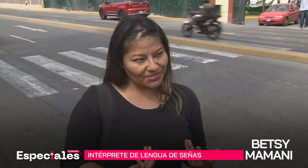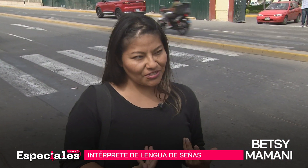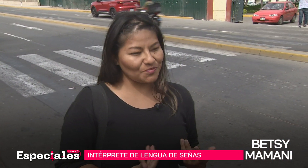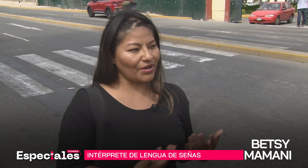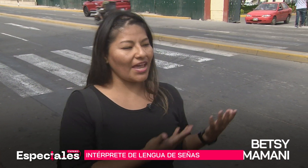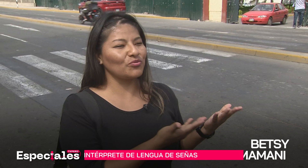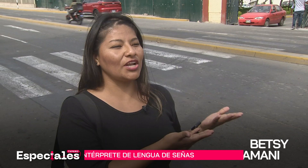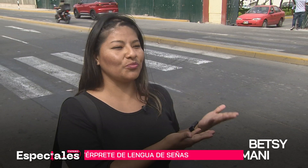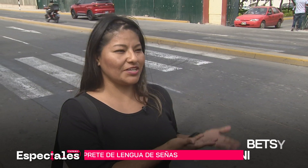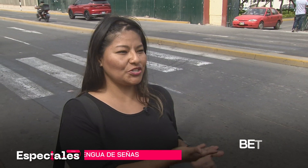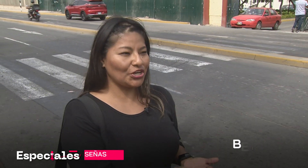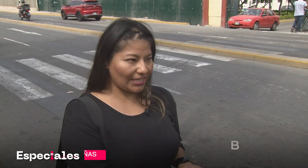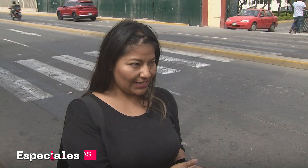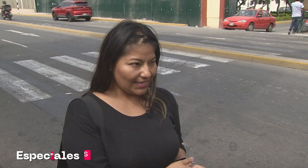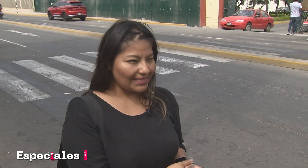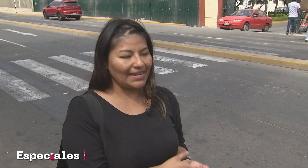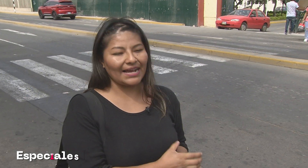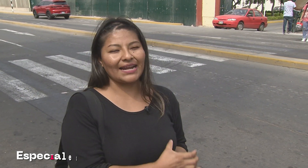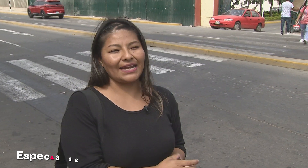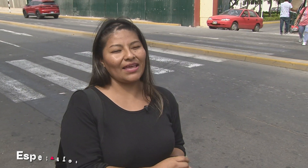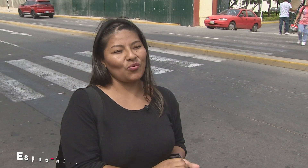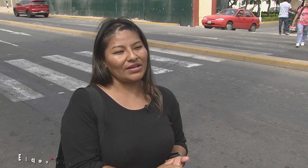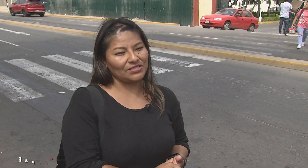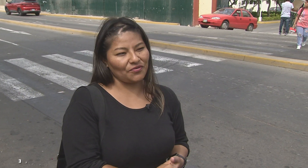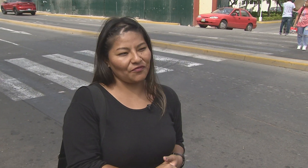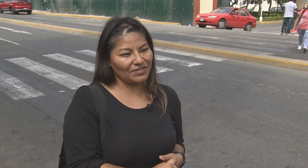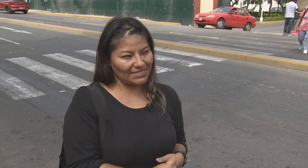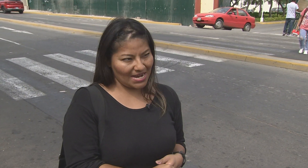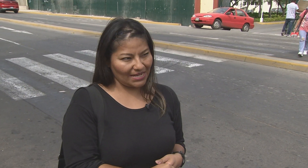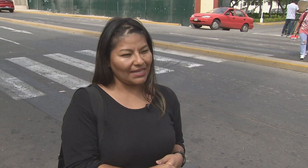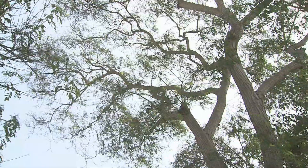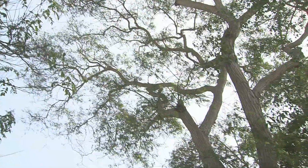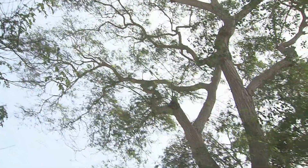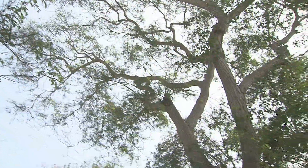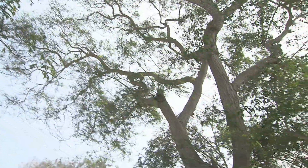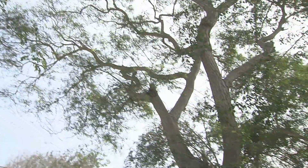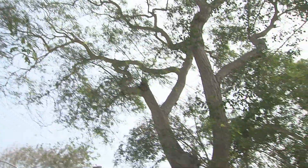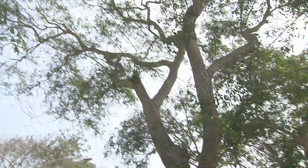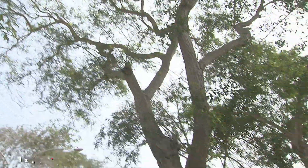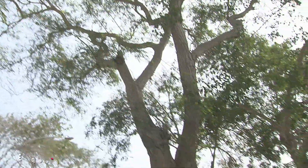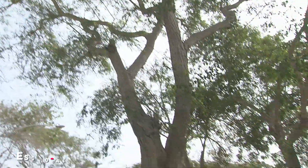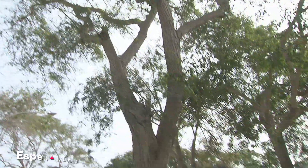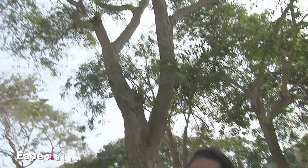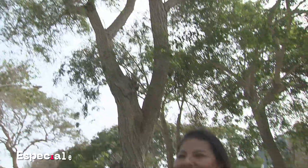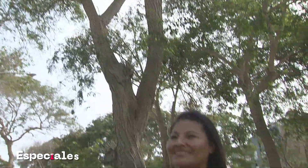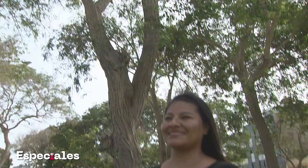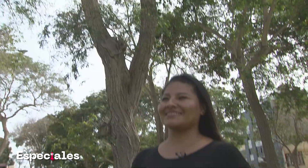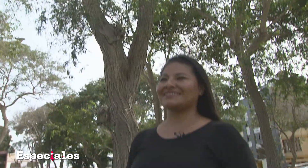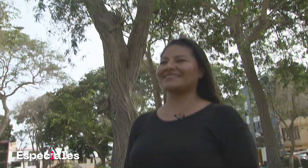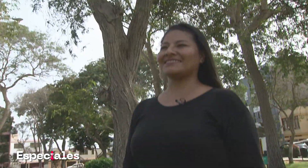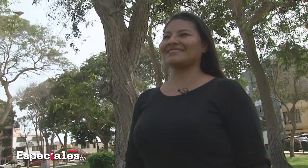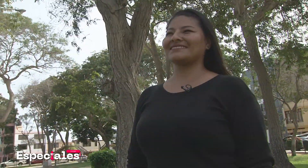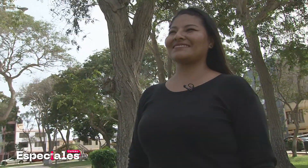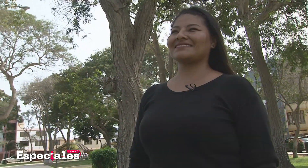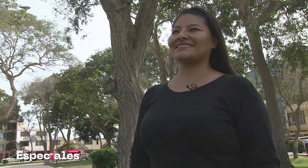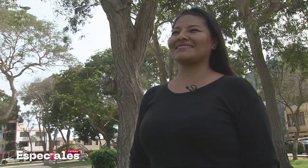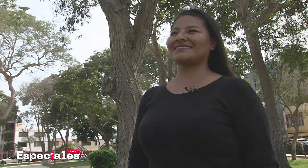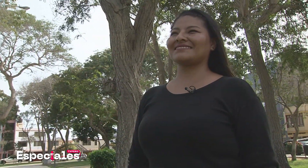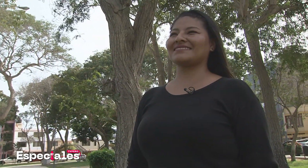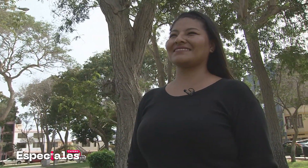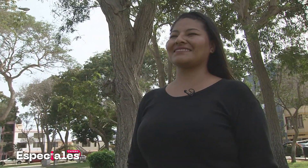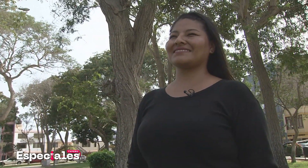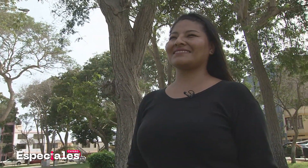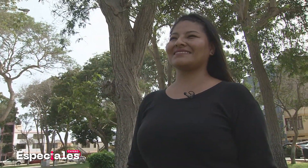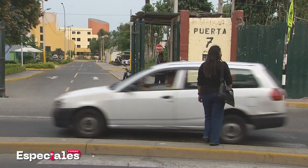mis servicios porque hay una alumna sorda de la carrera de educación física. Betsy Mamani, ingeniera